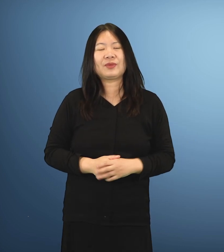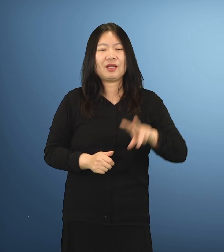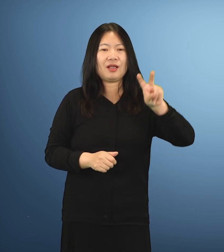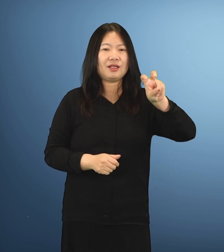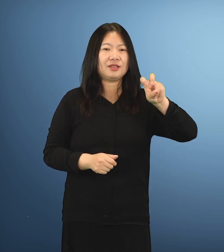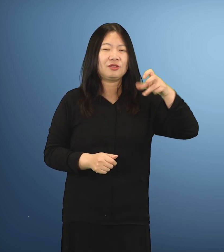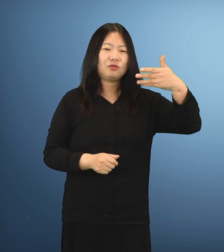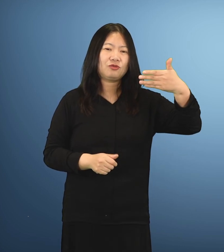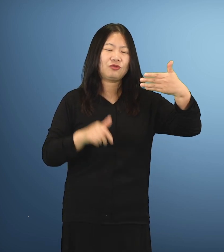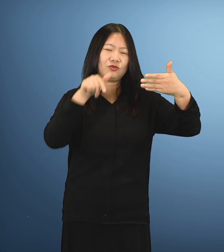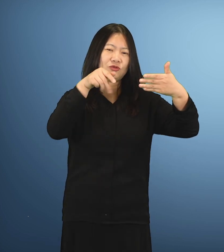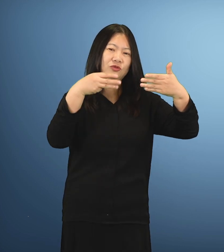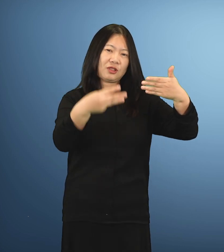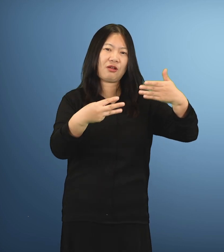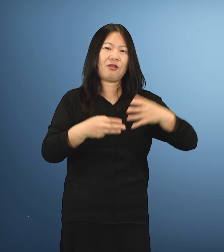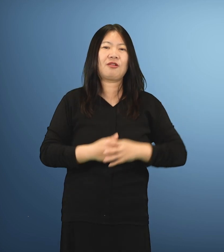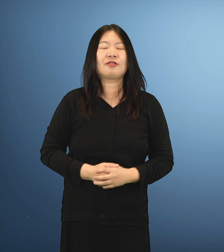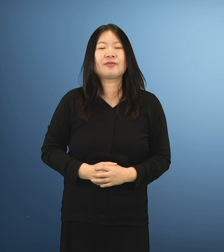29절.